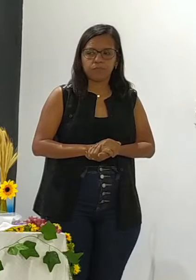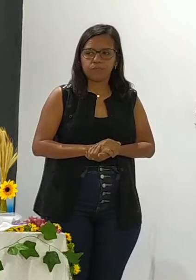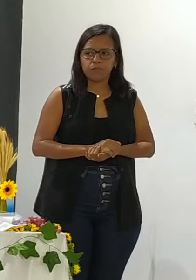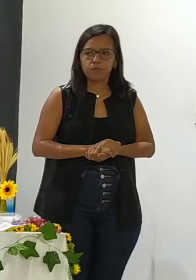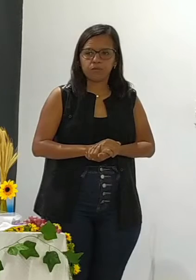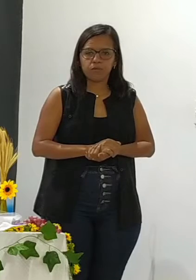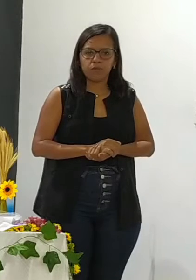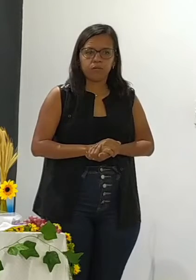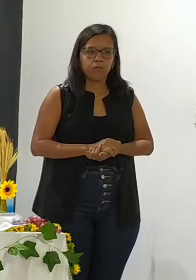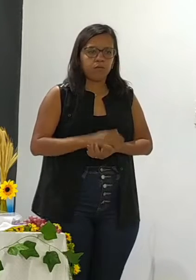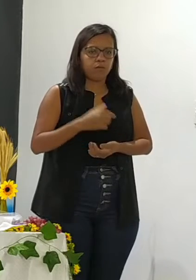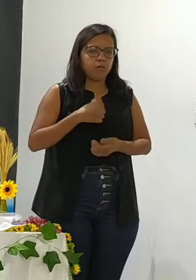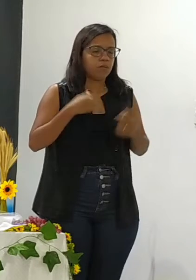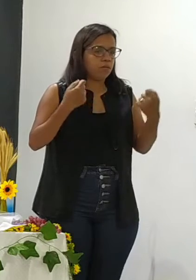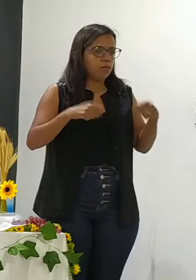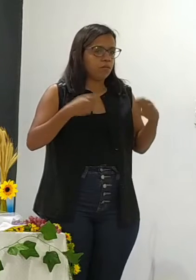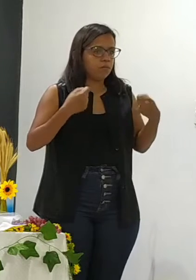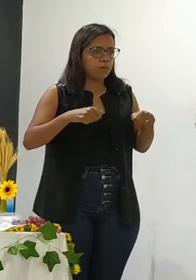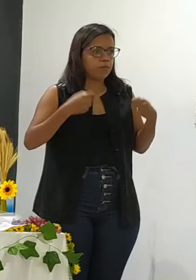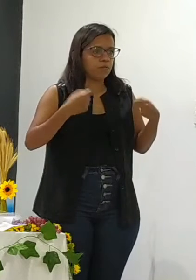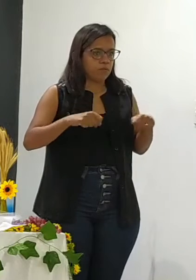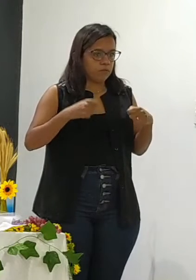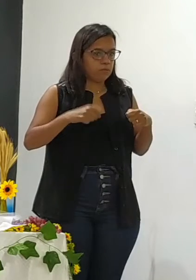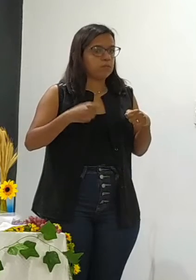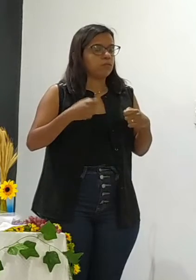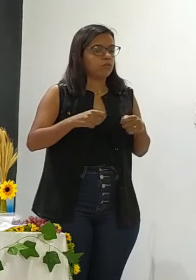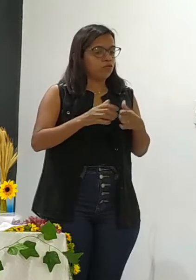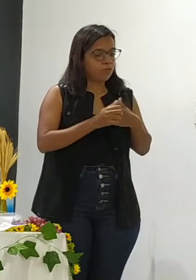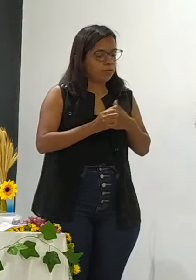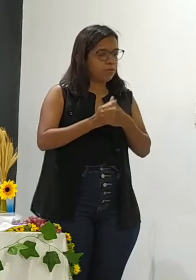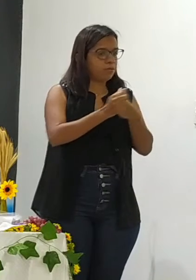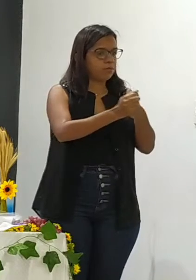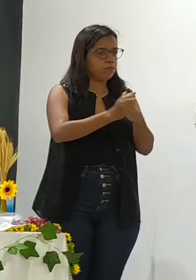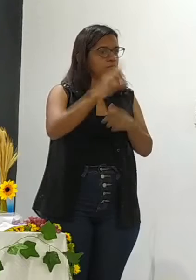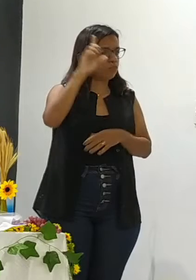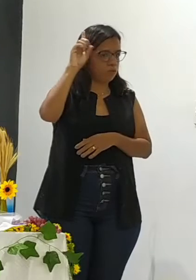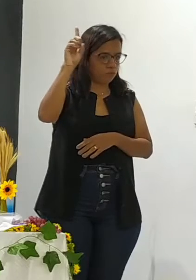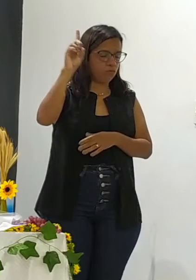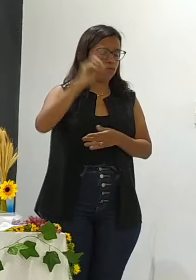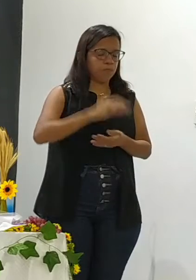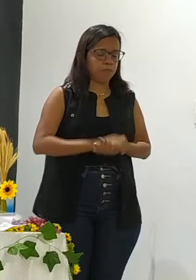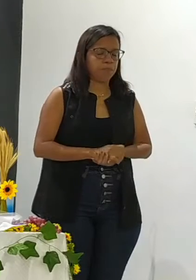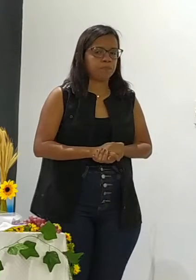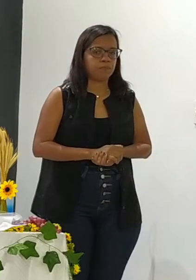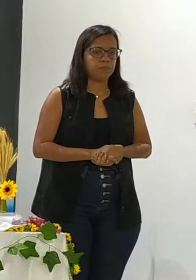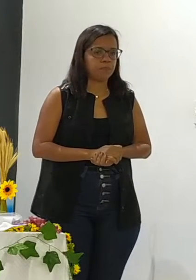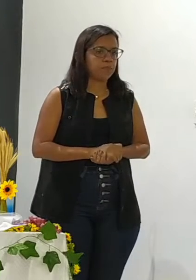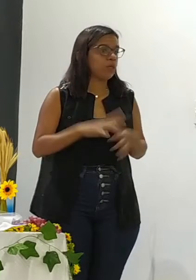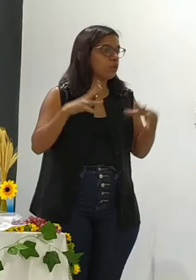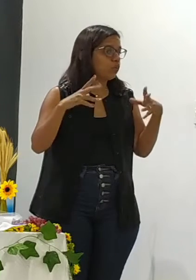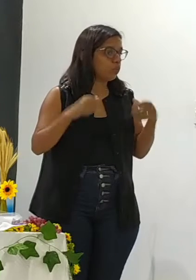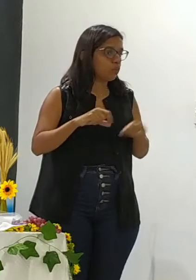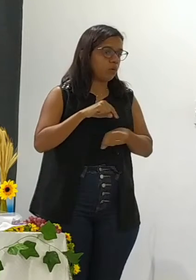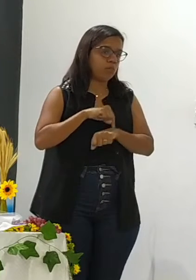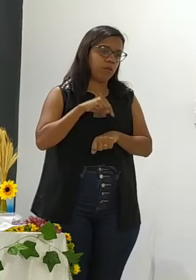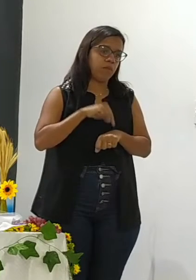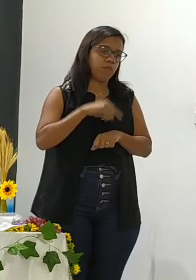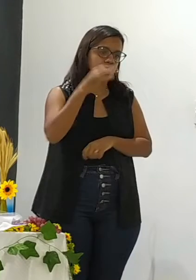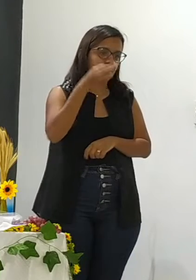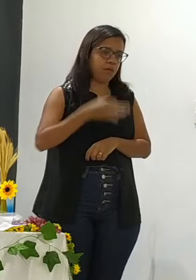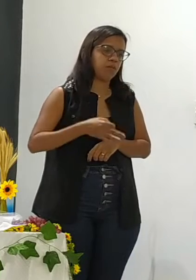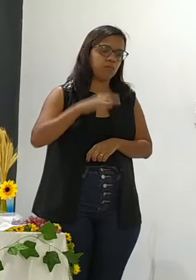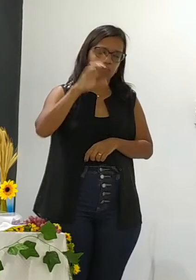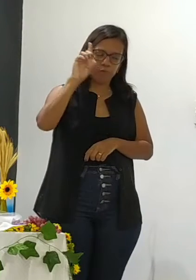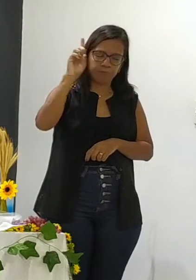E eu preciso estar na direção de Deus. Aleluia. Tudo há um tempo